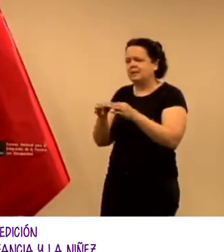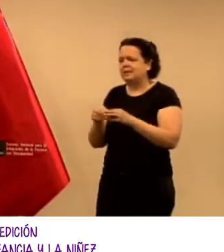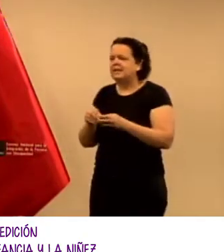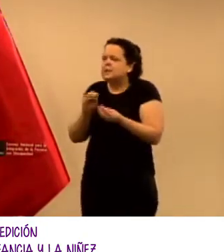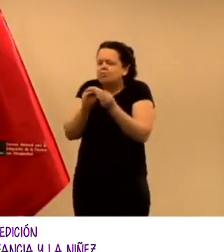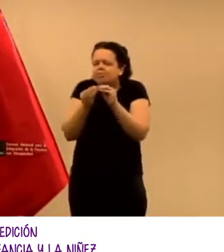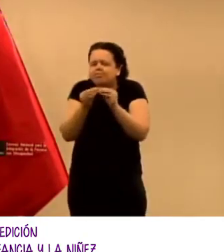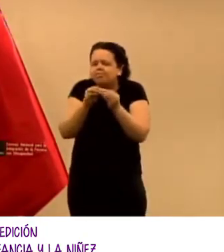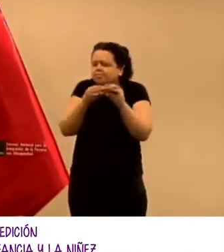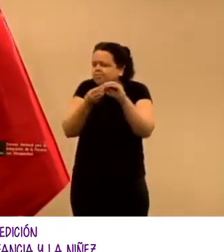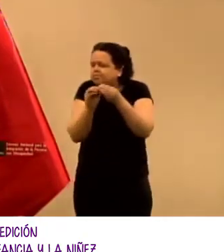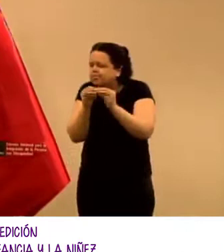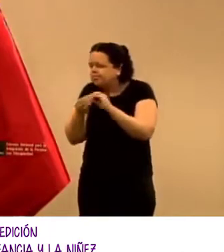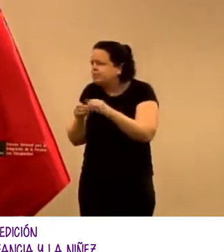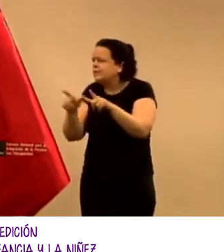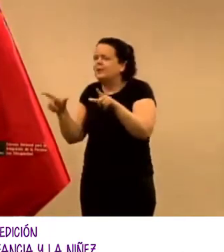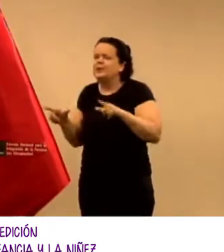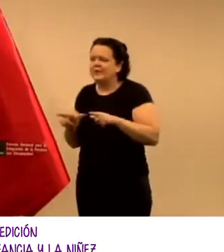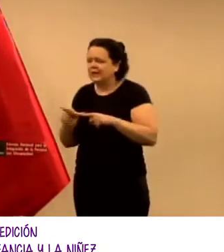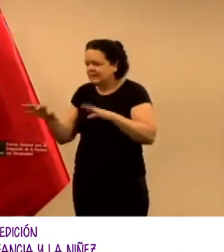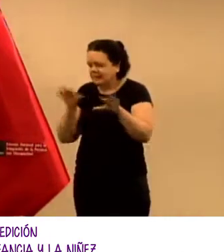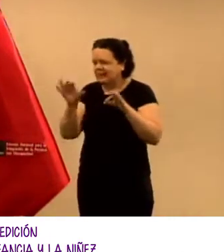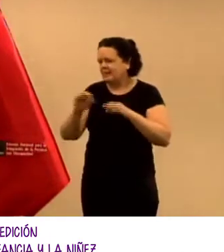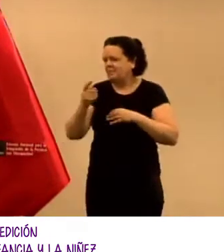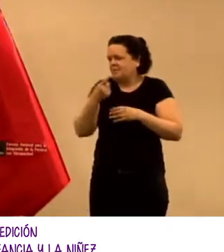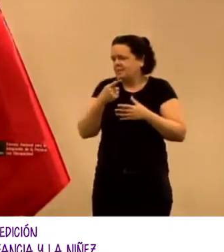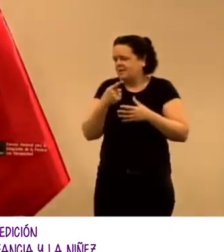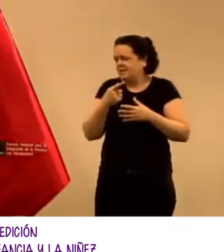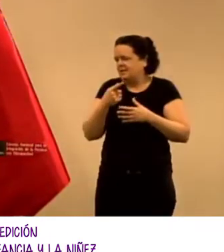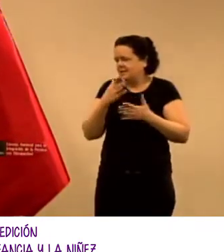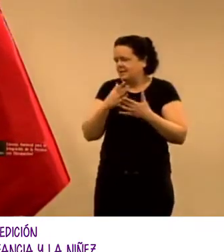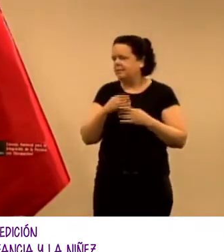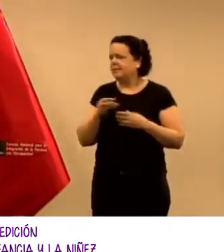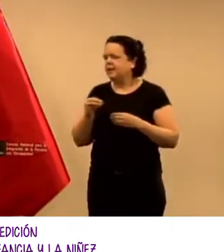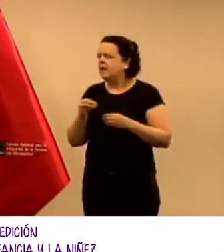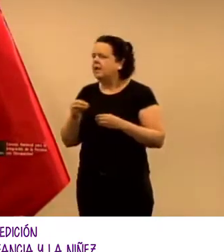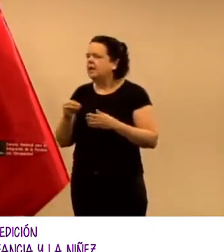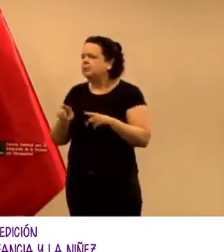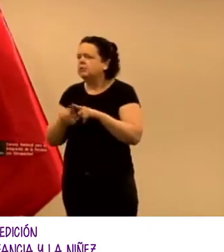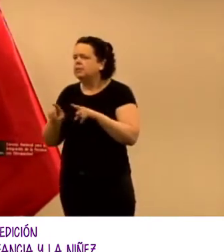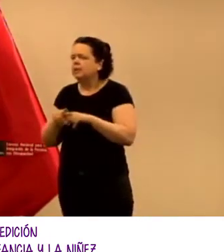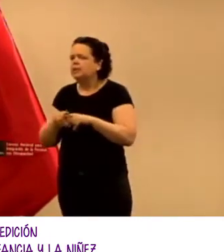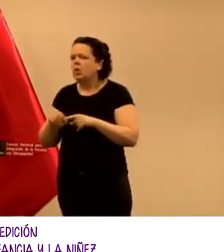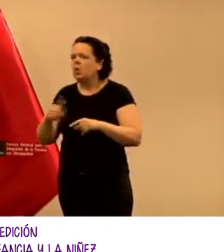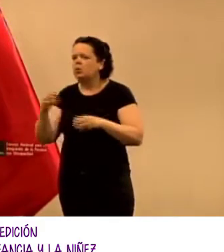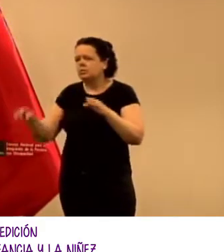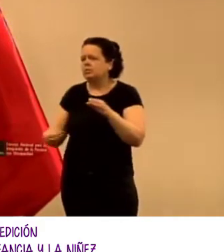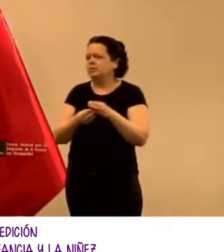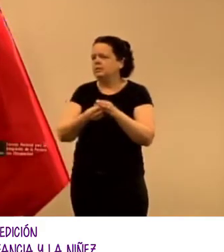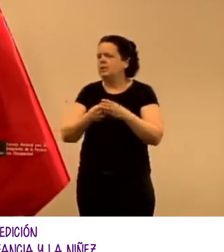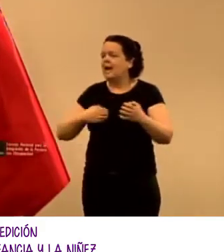se ajustaron los ámbitos que se habían escogido en primer lugar, incluyendo algunos ámbitos adicionales que se refieren a